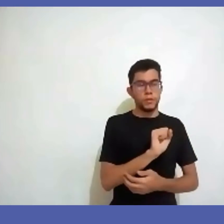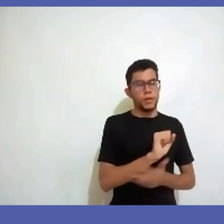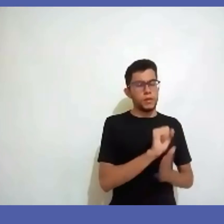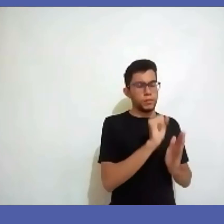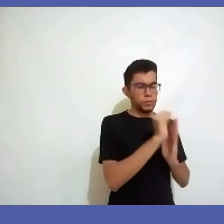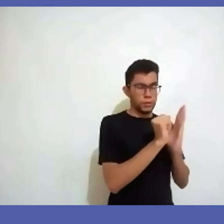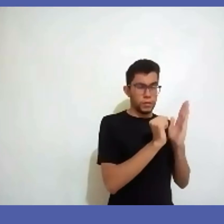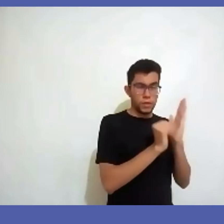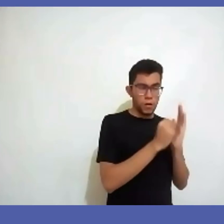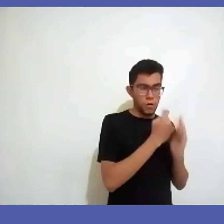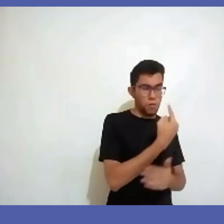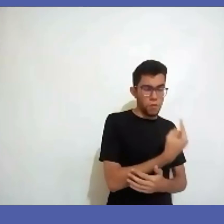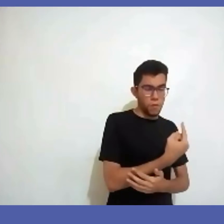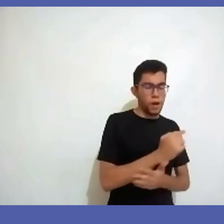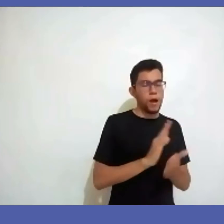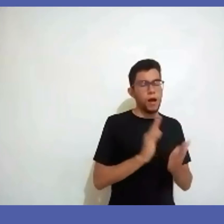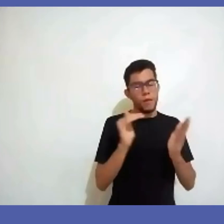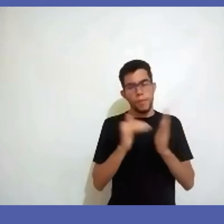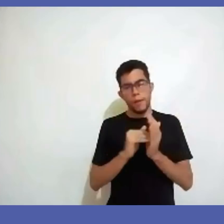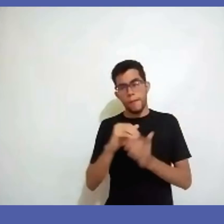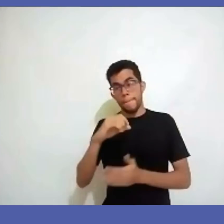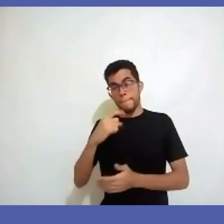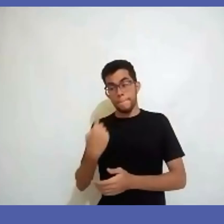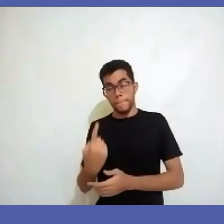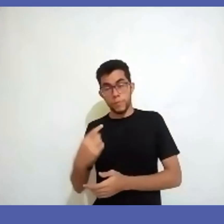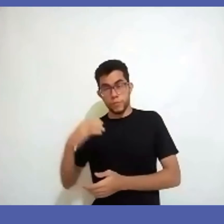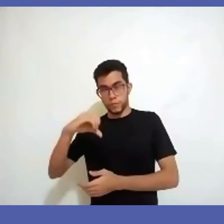1948, quando foi restaurada como nação.